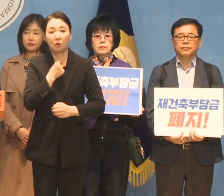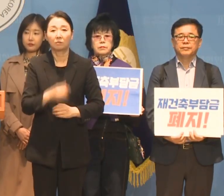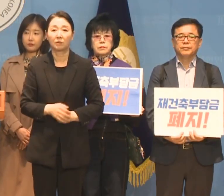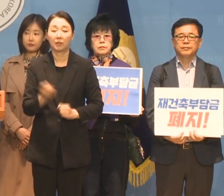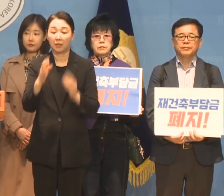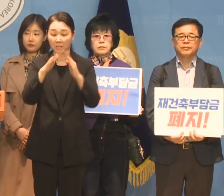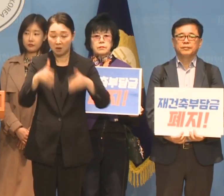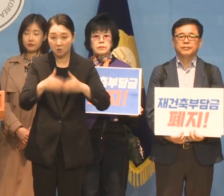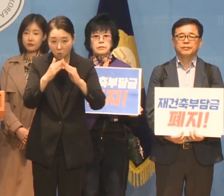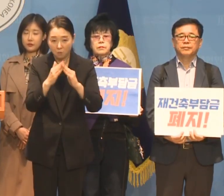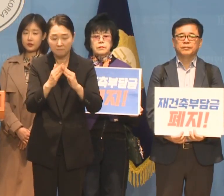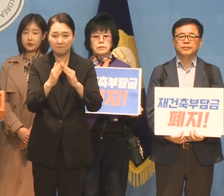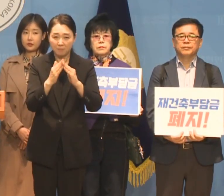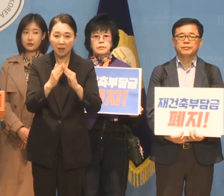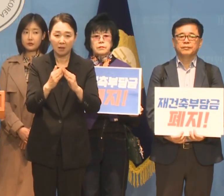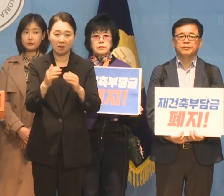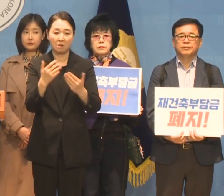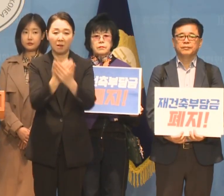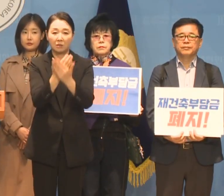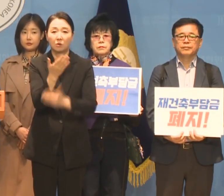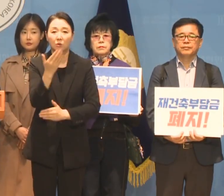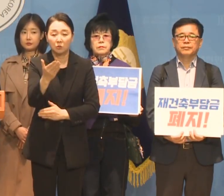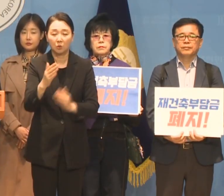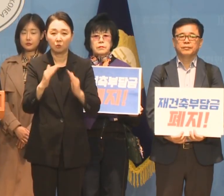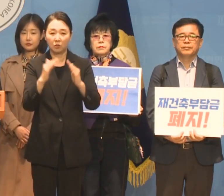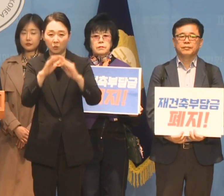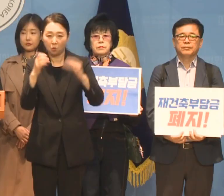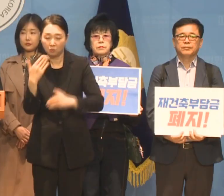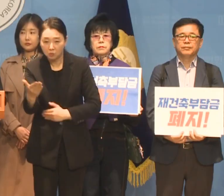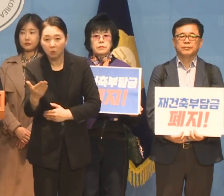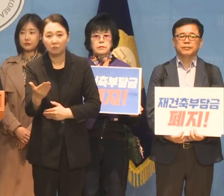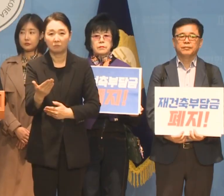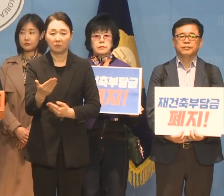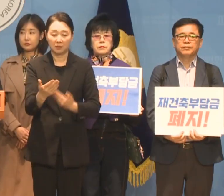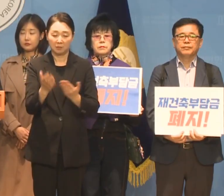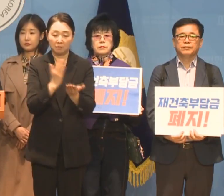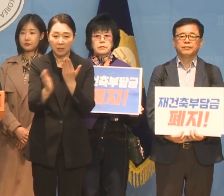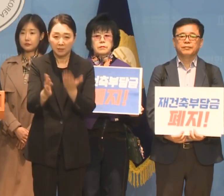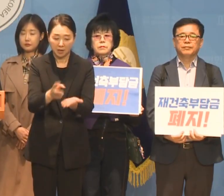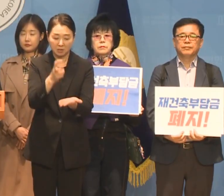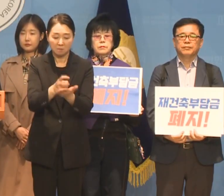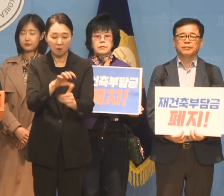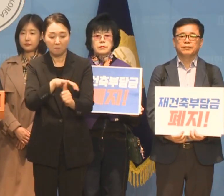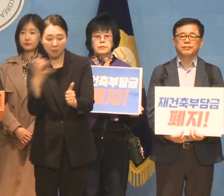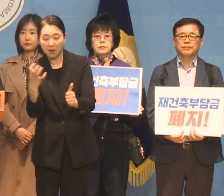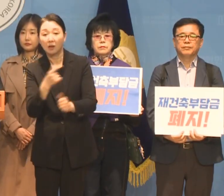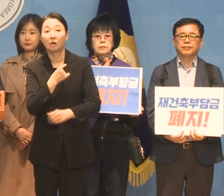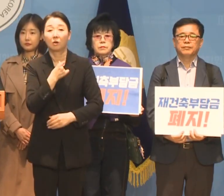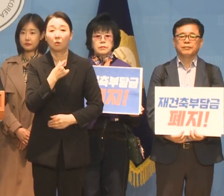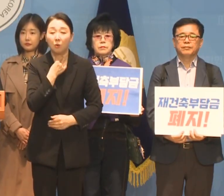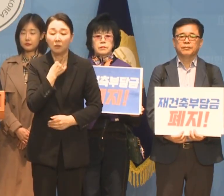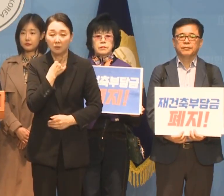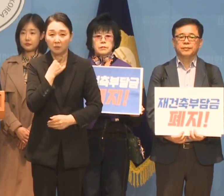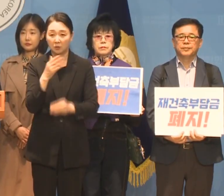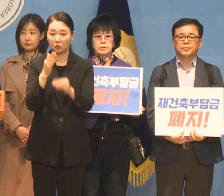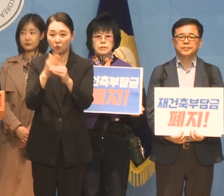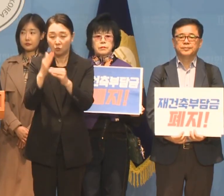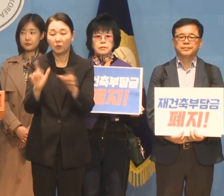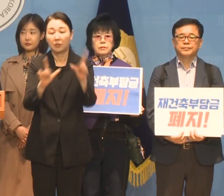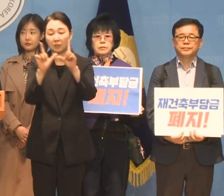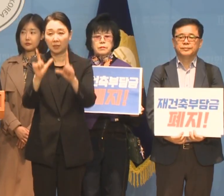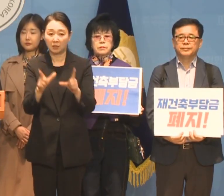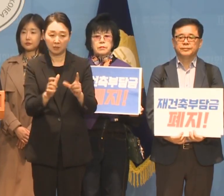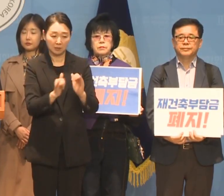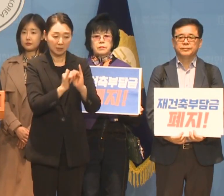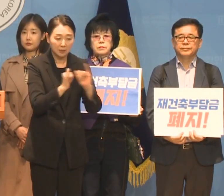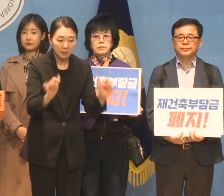재건축 시장의 숨통을 트여서 주택 공급을 키우고 불합리한 규제를 과감히 걷어내서 중산층과 서민들의